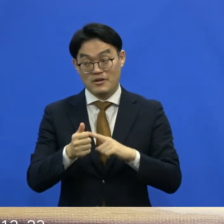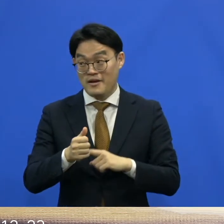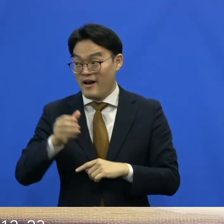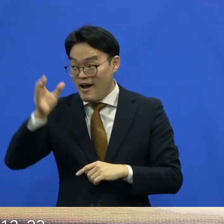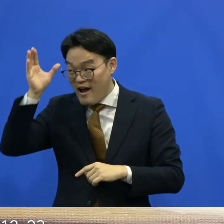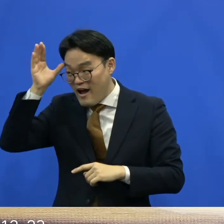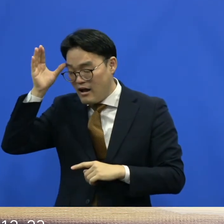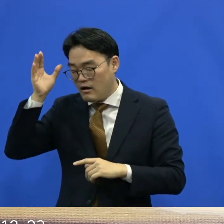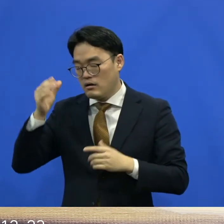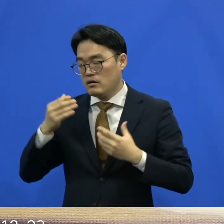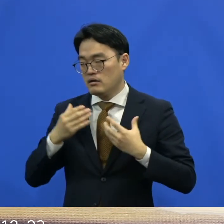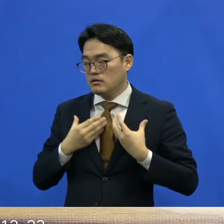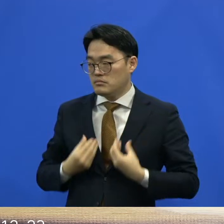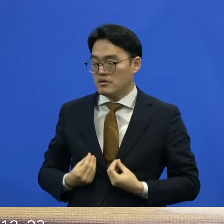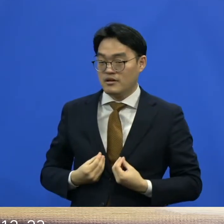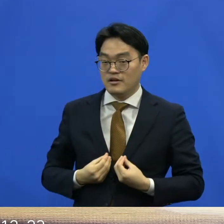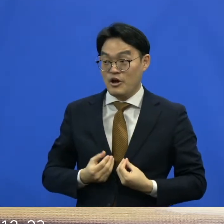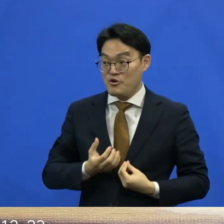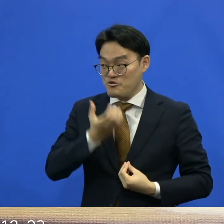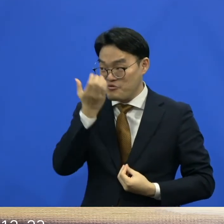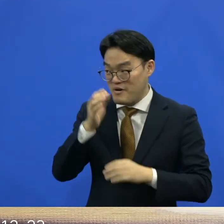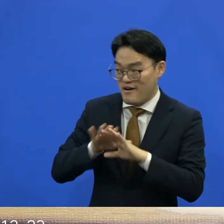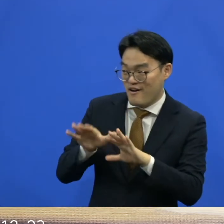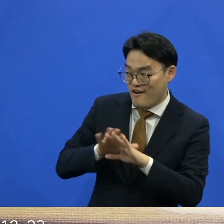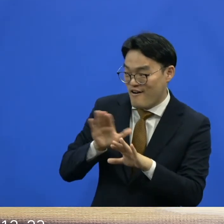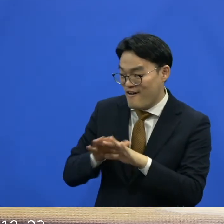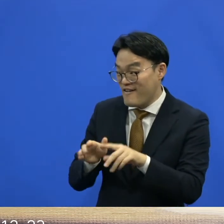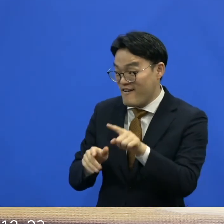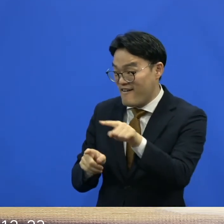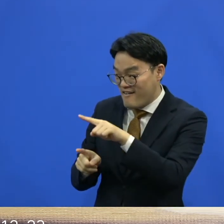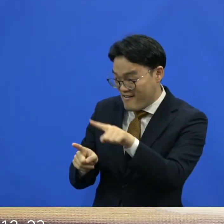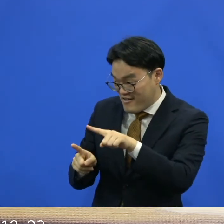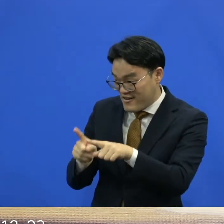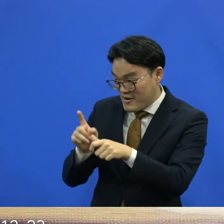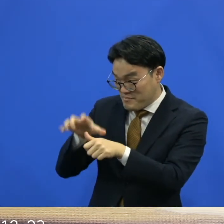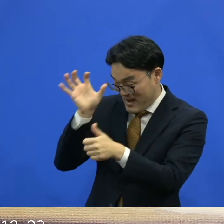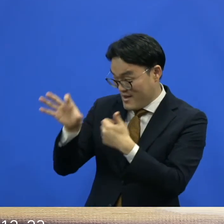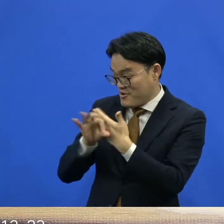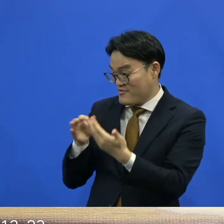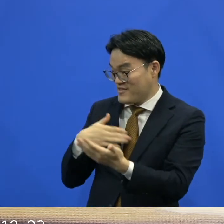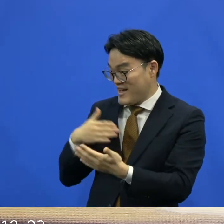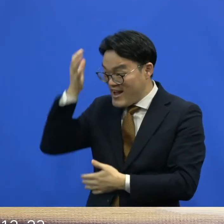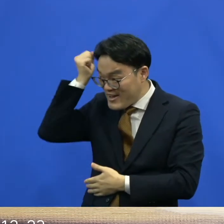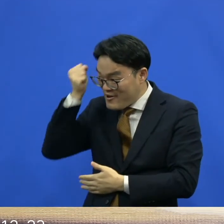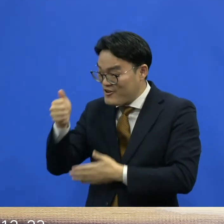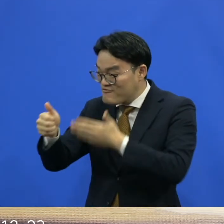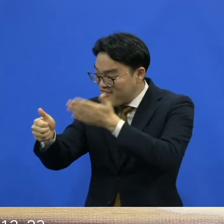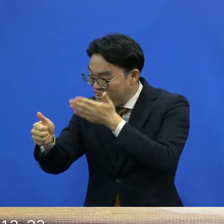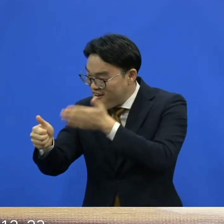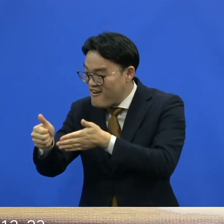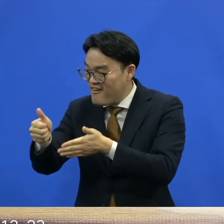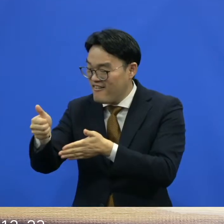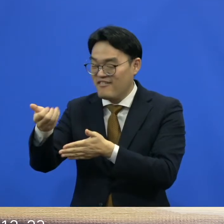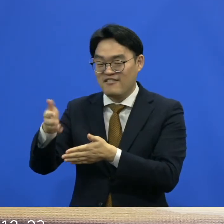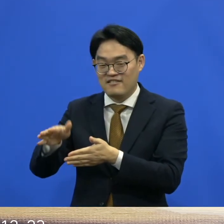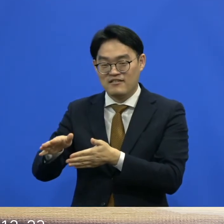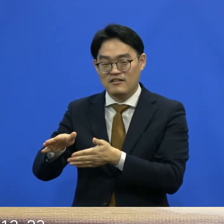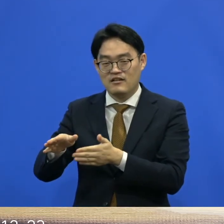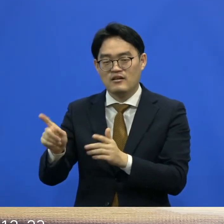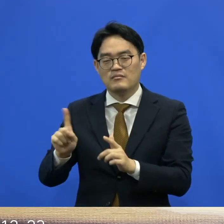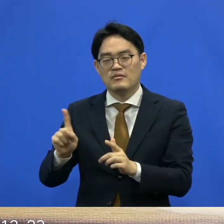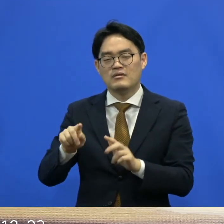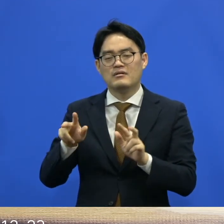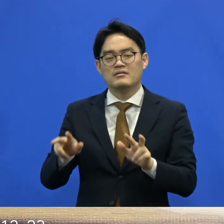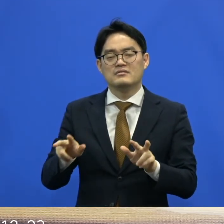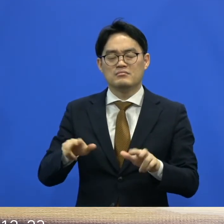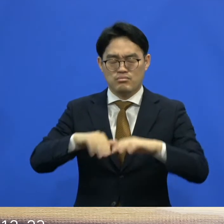변합니다. 꿈을 해석해 줄 때까지는 무엇인가 좋은 일이 일어날 것 같았어. 그런데 예측은 빗나갔습니다. 모든